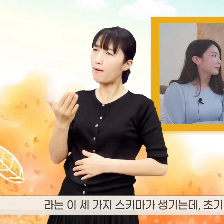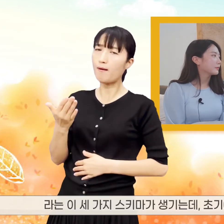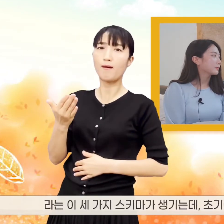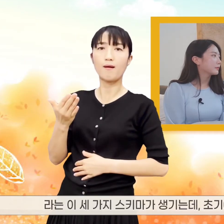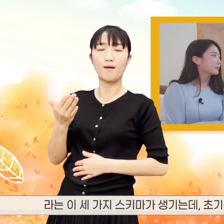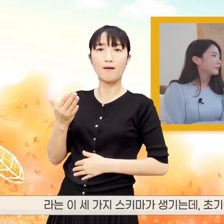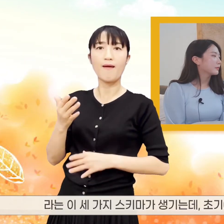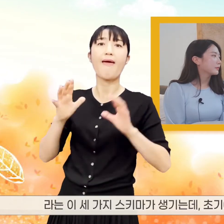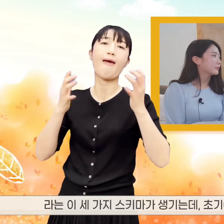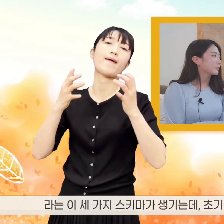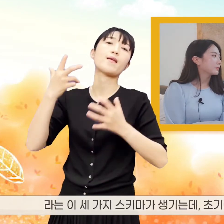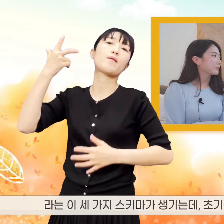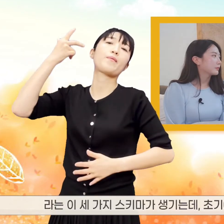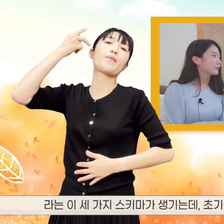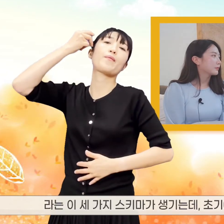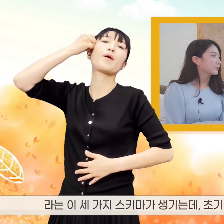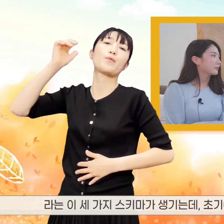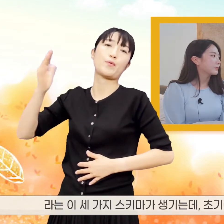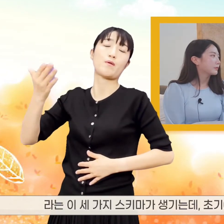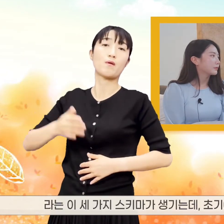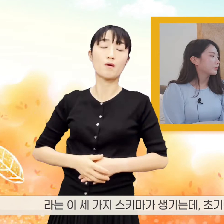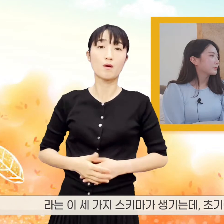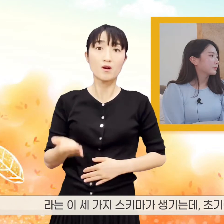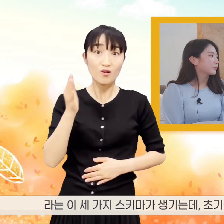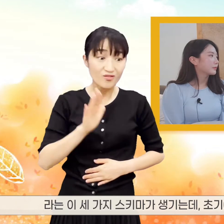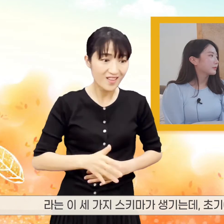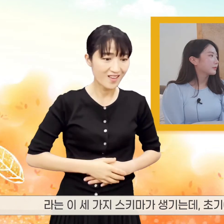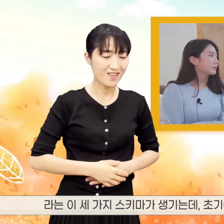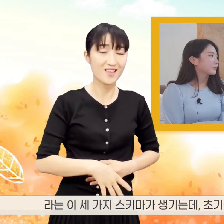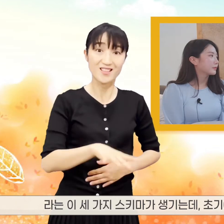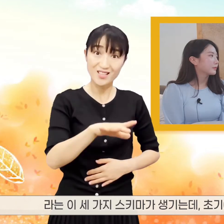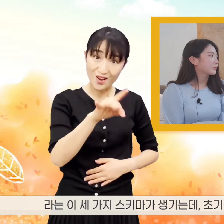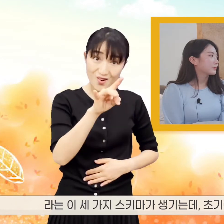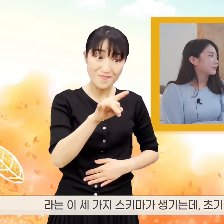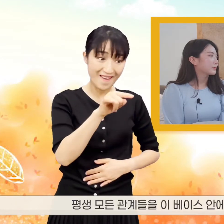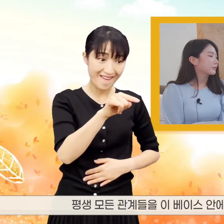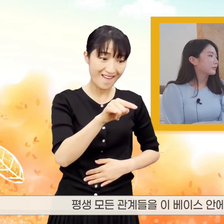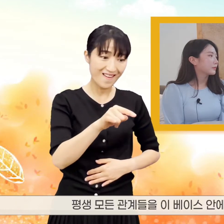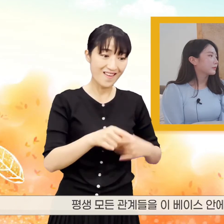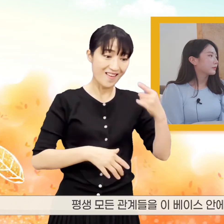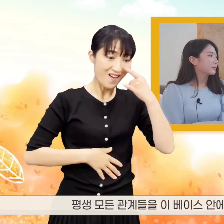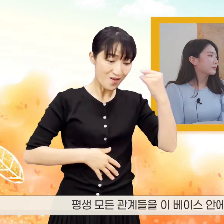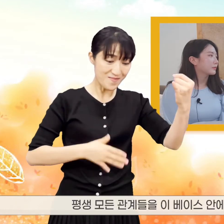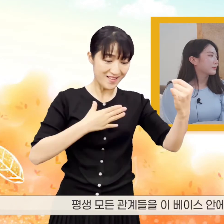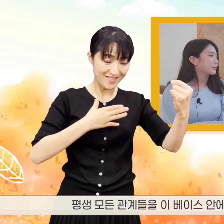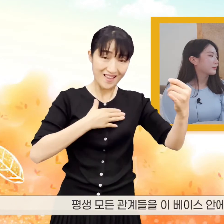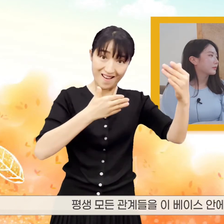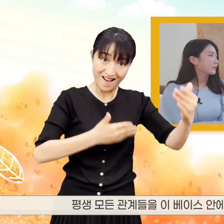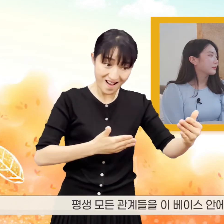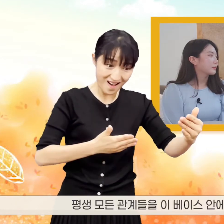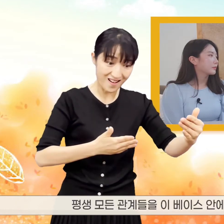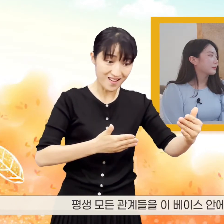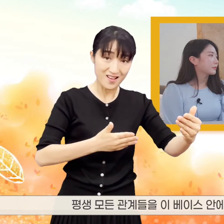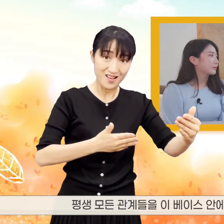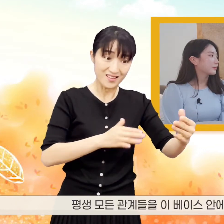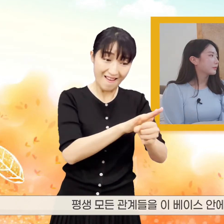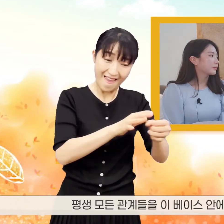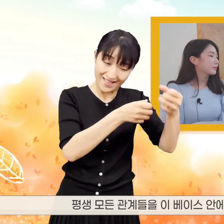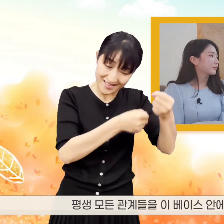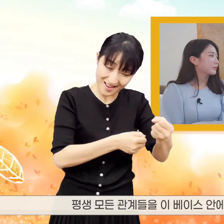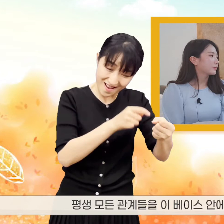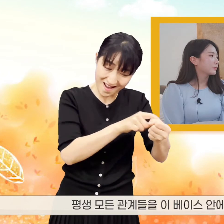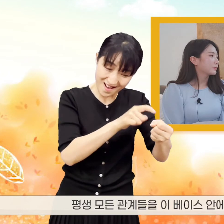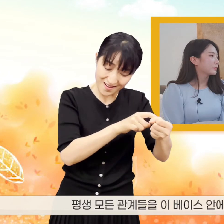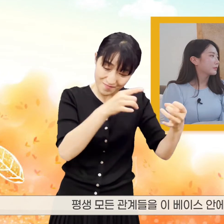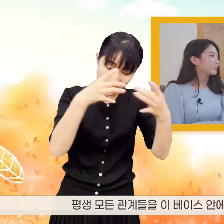이 세 가지 스키마가 생기는데, 이 초기에 요 스키마가 생기면 평생을 모든 관계들을